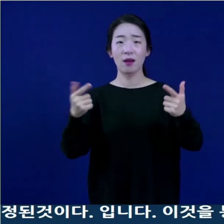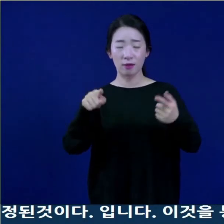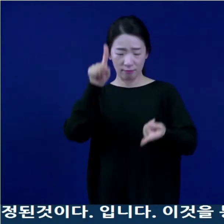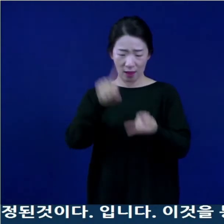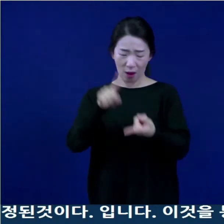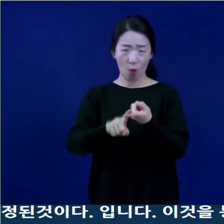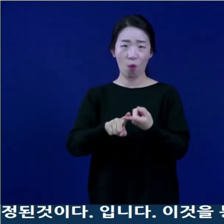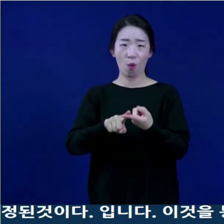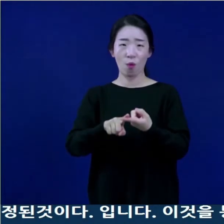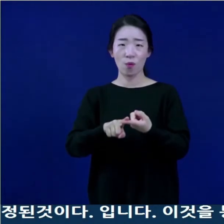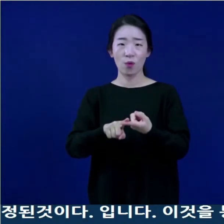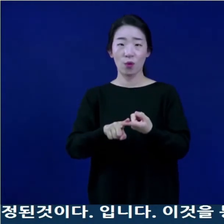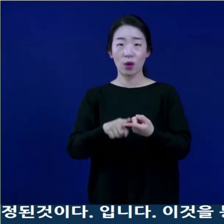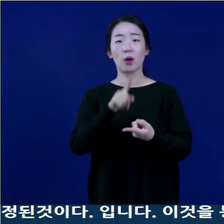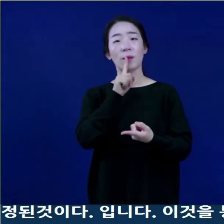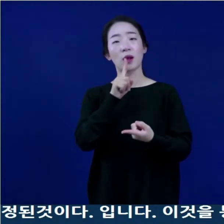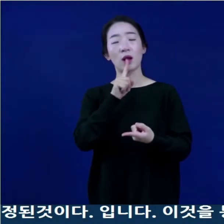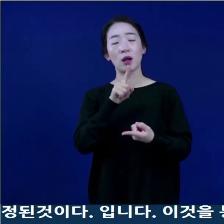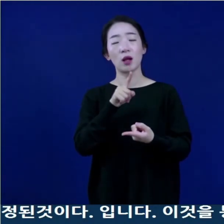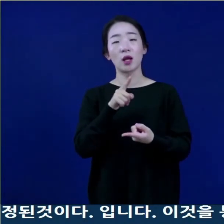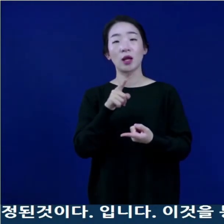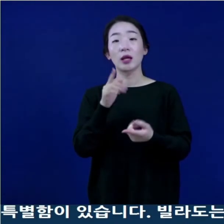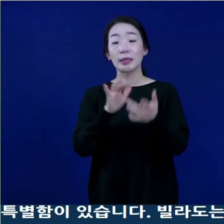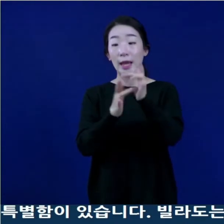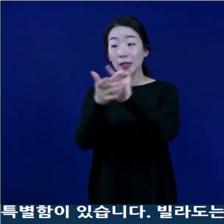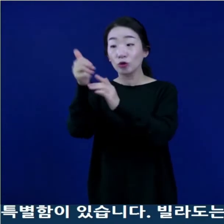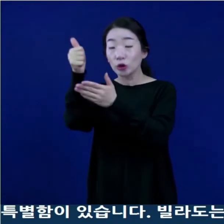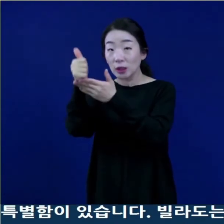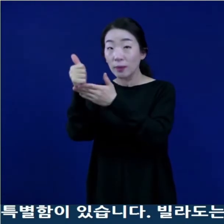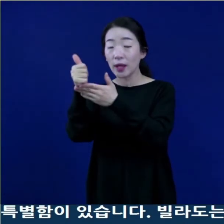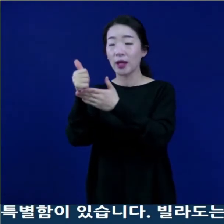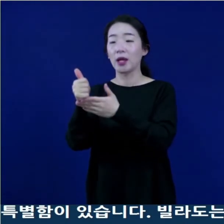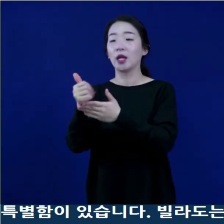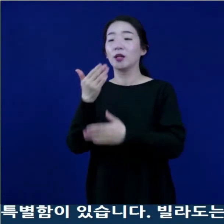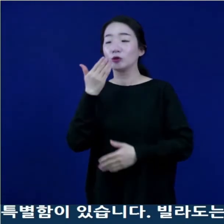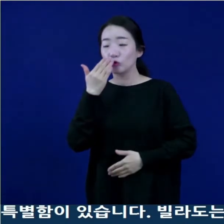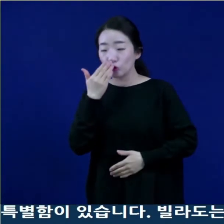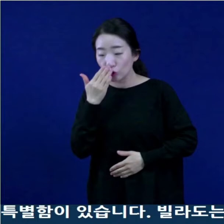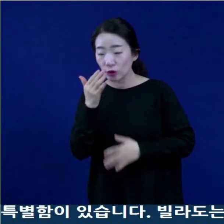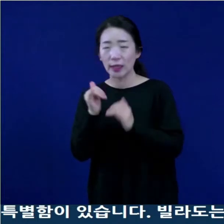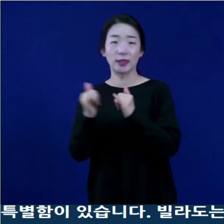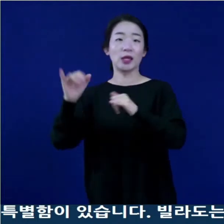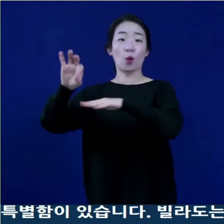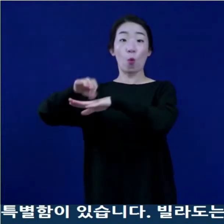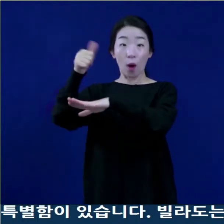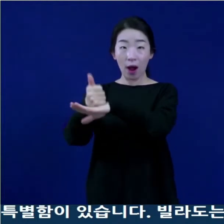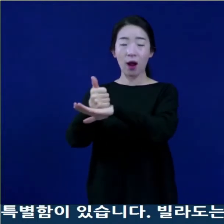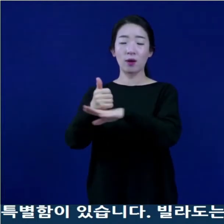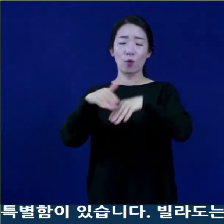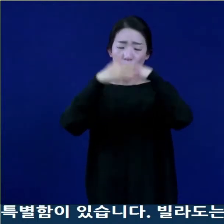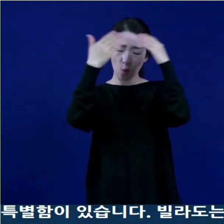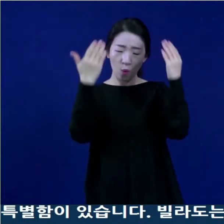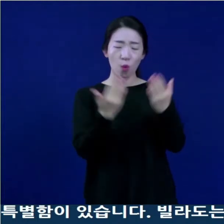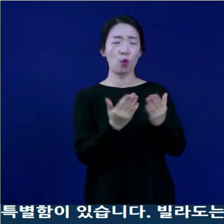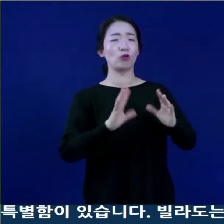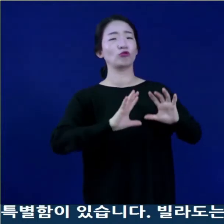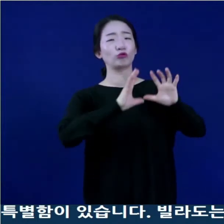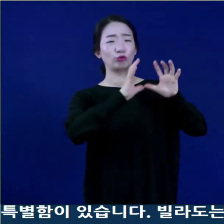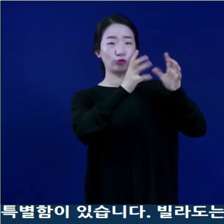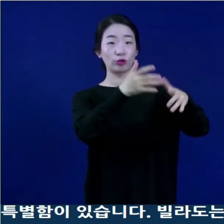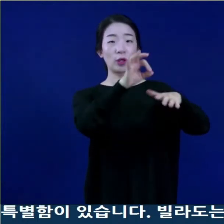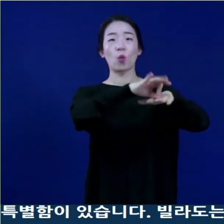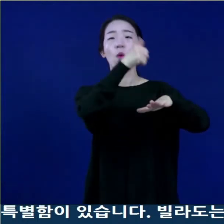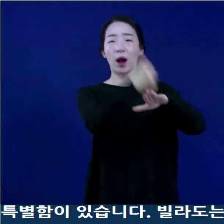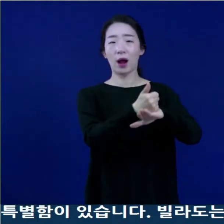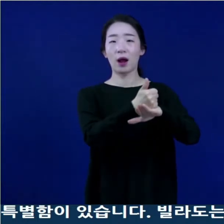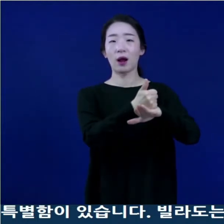예수님이 유대인의 왕, 아니 우주의 왕이라는 사실은 변하지 않는다, 이렇게 선포되고